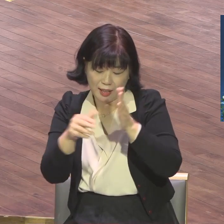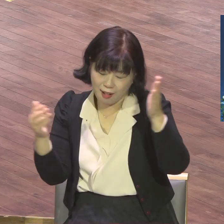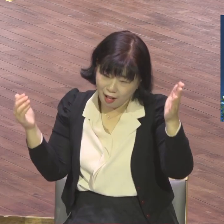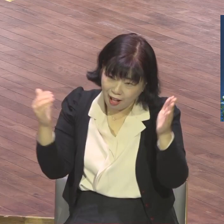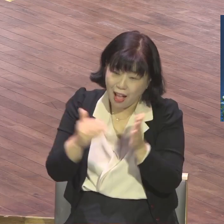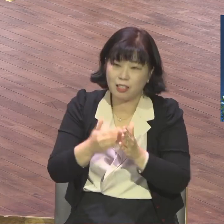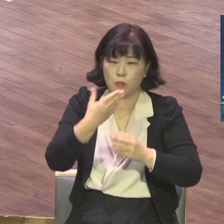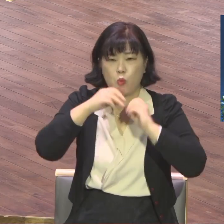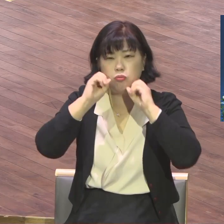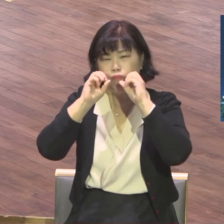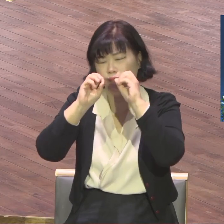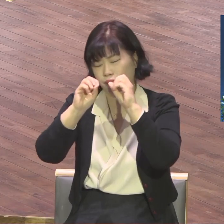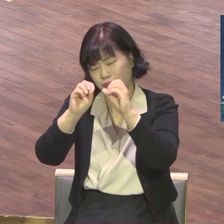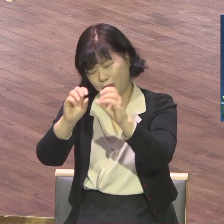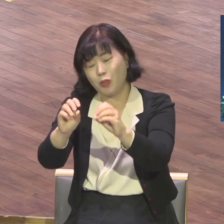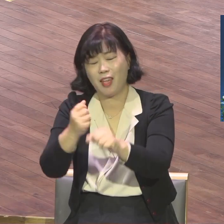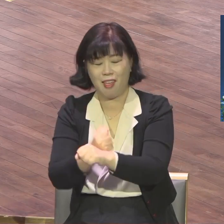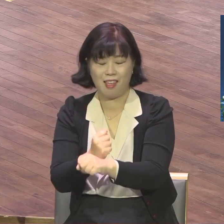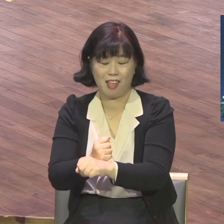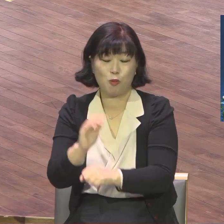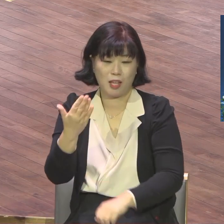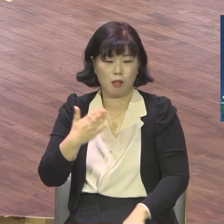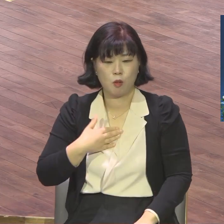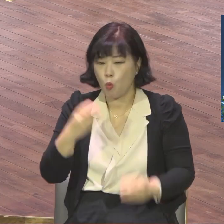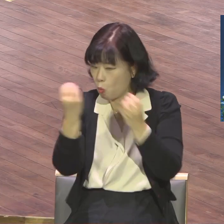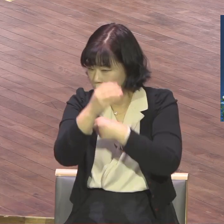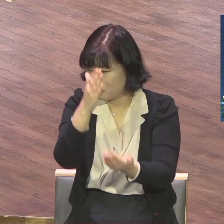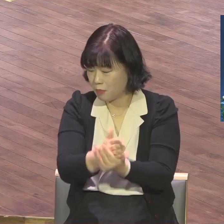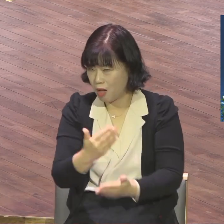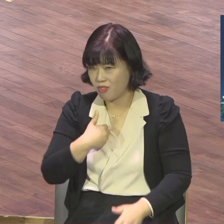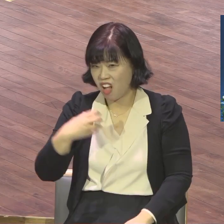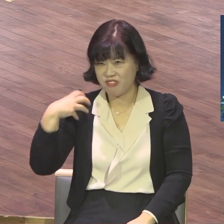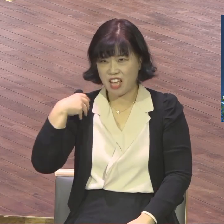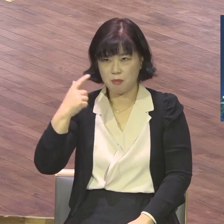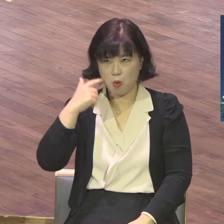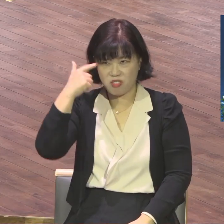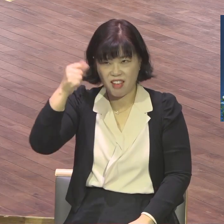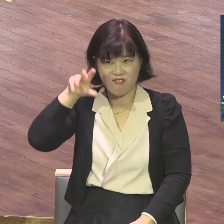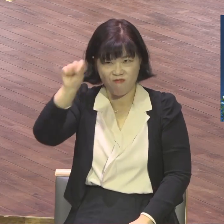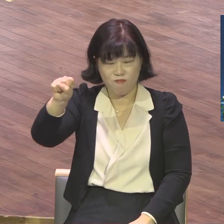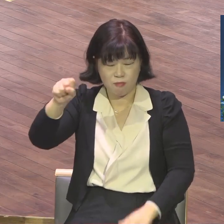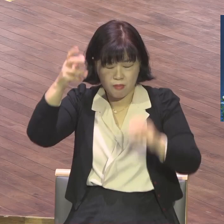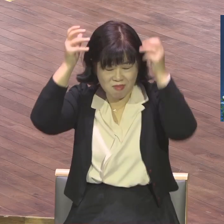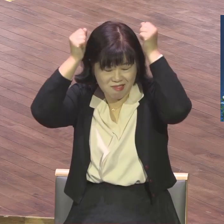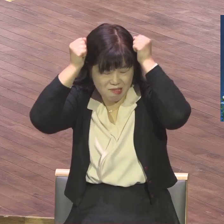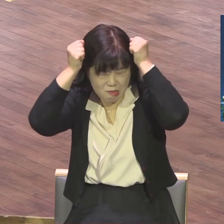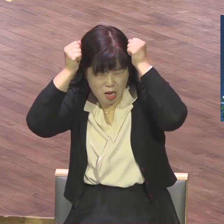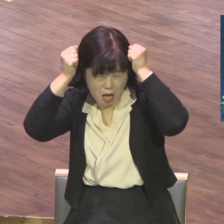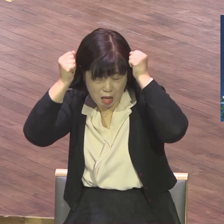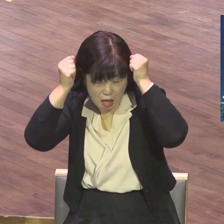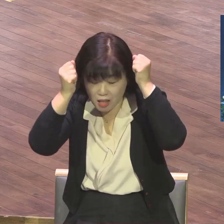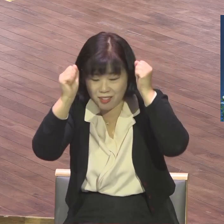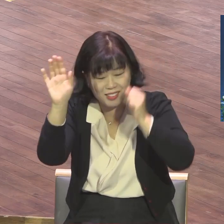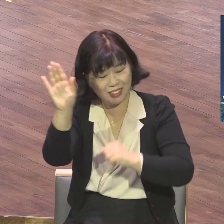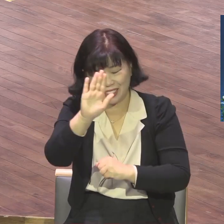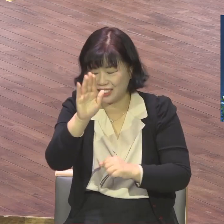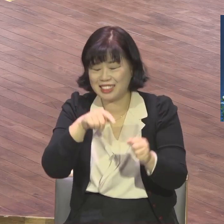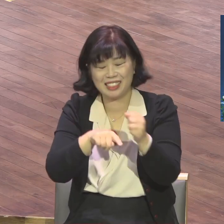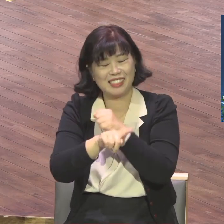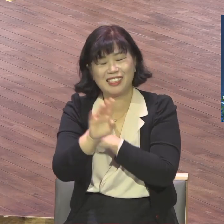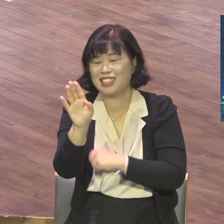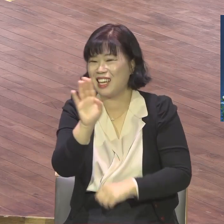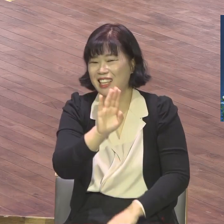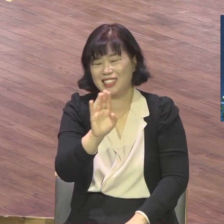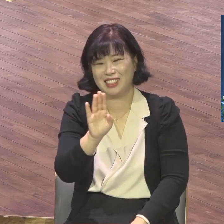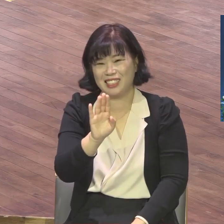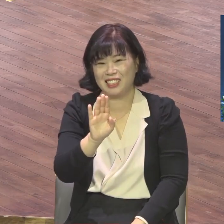그렇다고 내가 뭐 죽을 때까지 한다 그 말은 아닙니다. 할 때가 많은 거요. 아, 우리 목사님